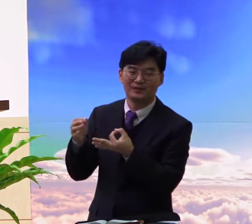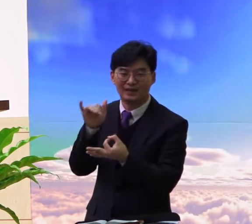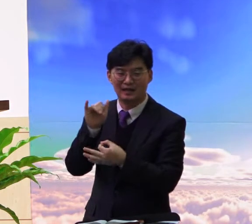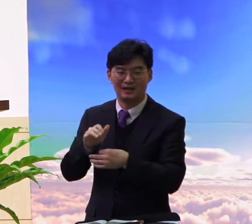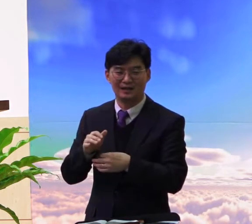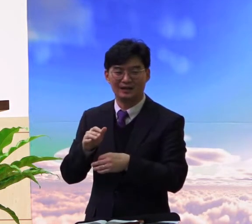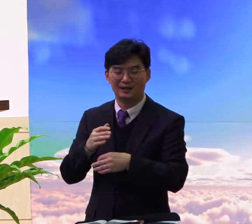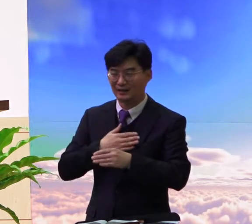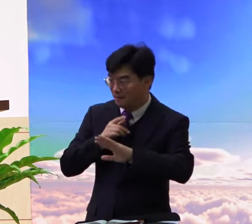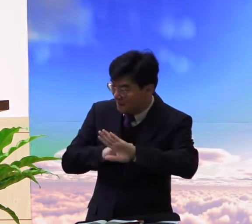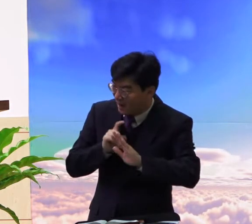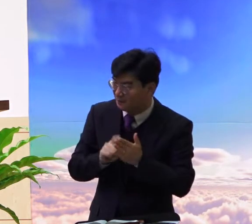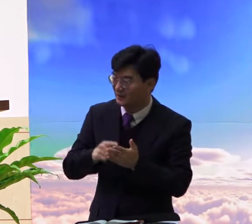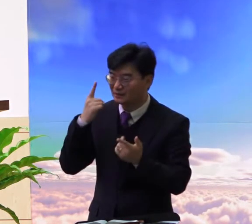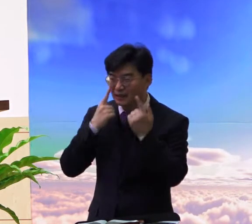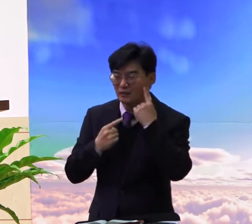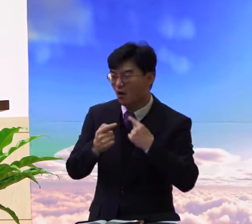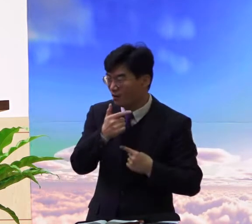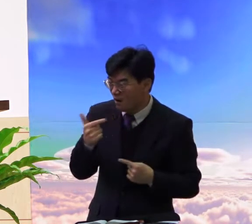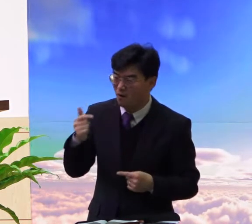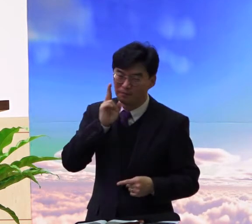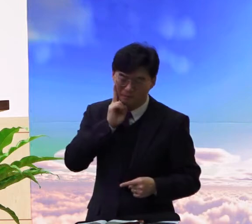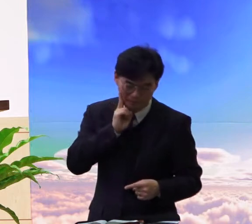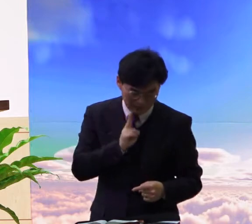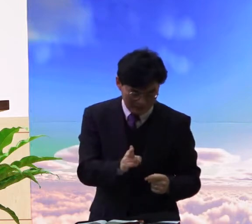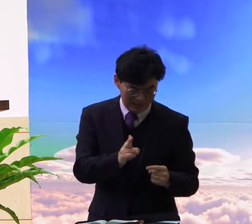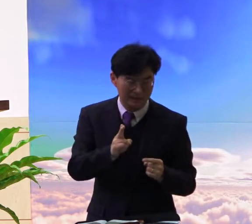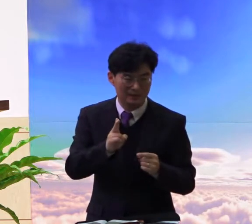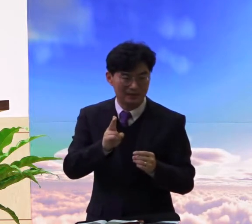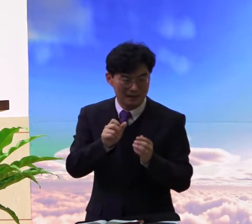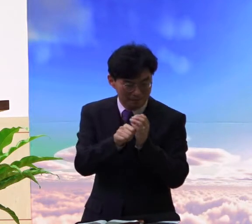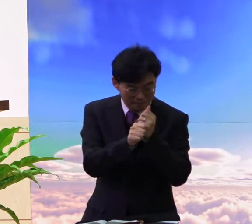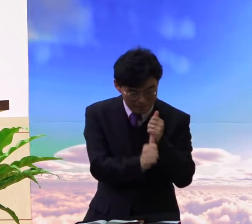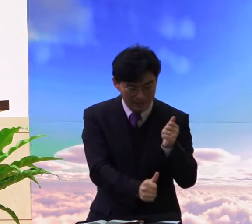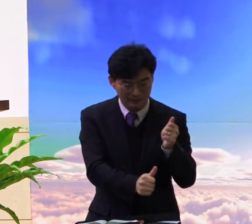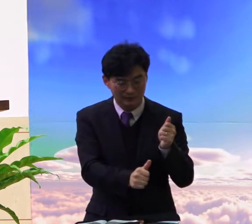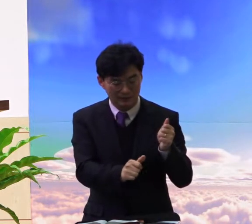마음이 찢겨지고 짓밟히기를 원하실까요?